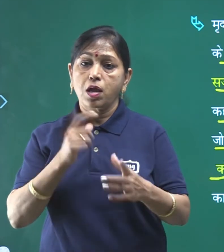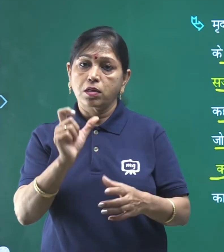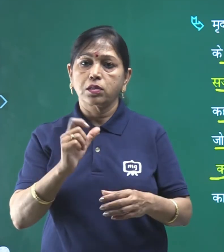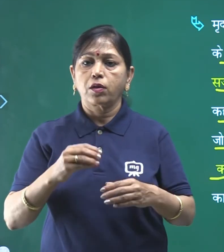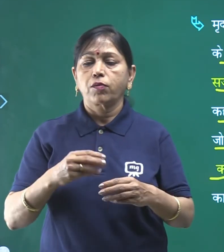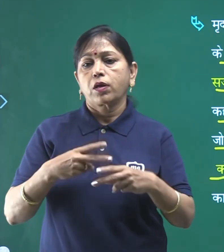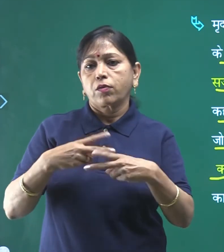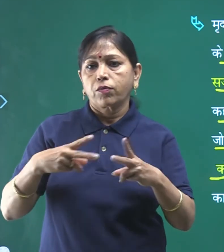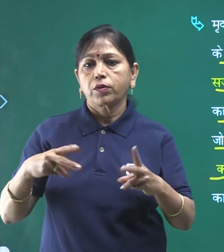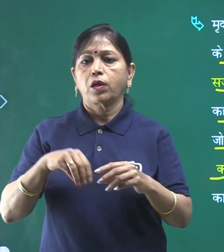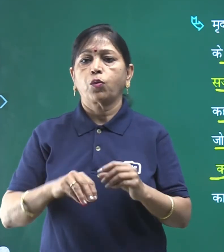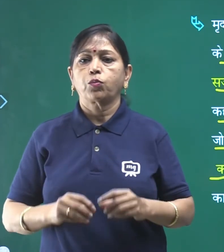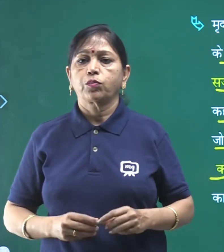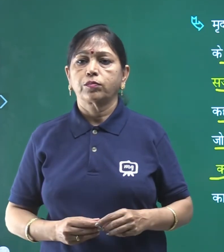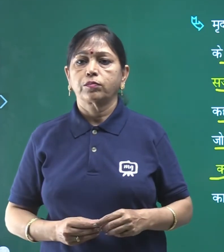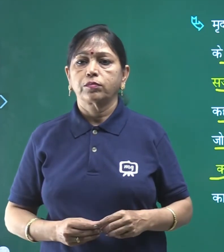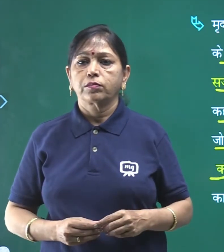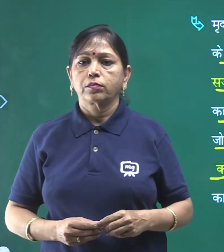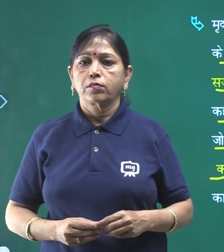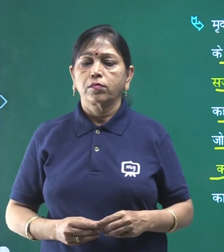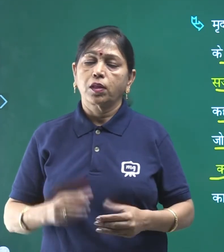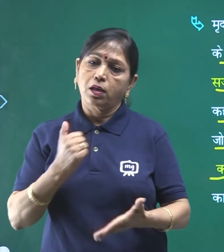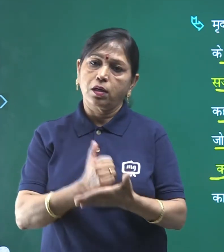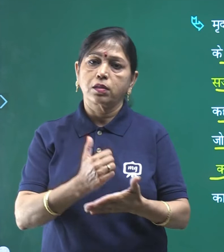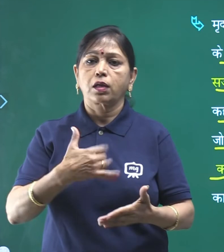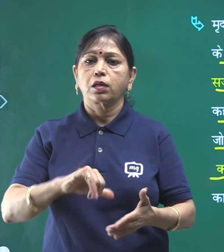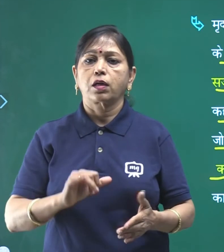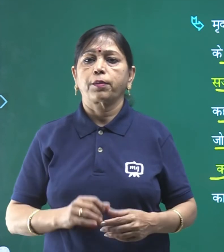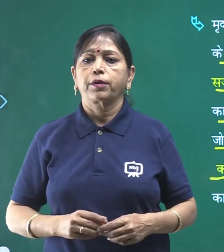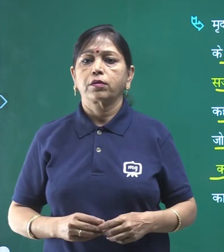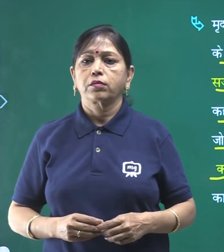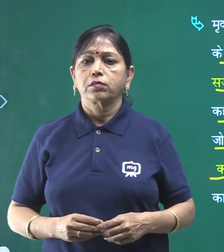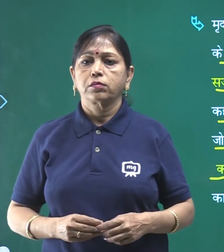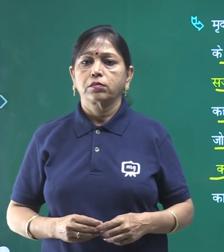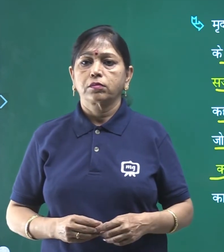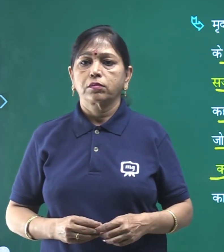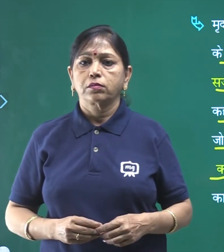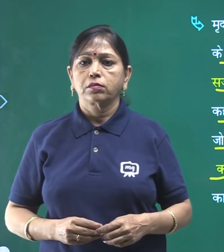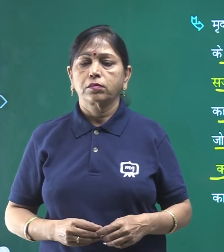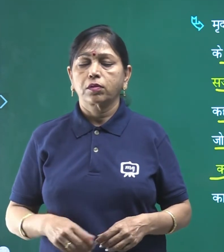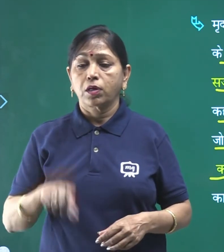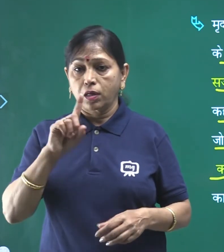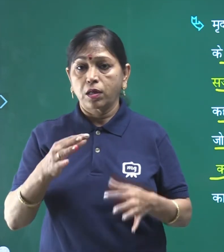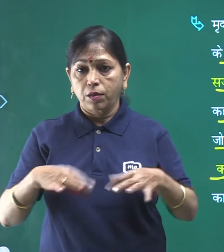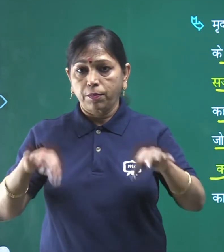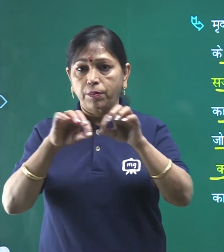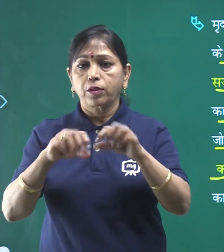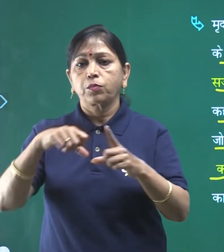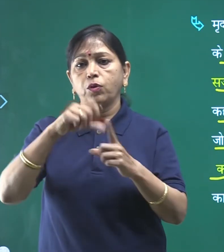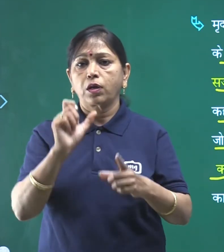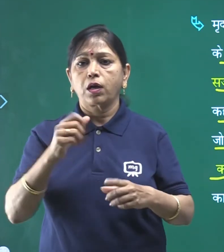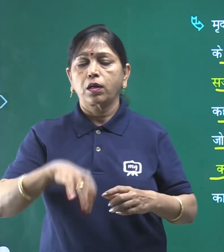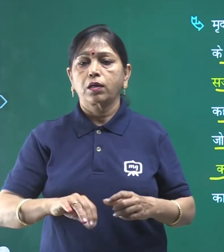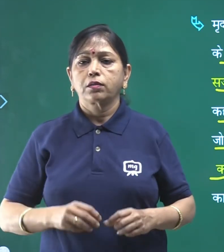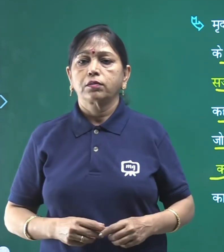दोष को निर्धारित करने में एक महत्वपूर्ण कारक है